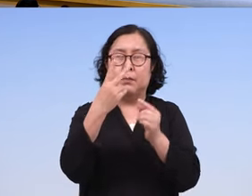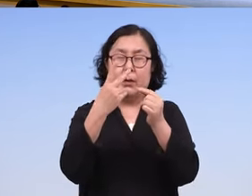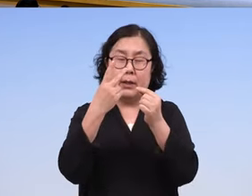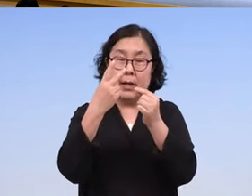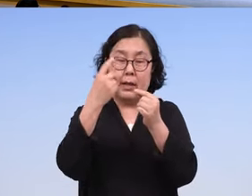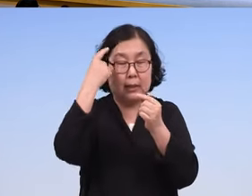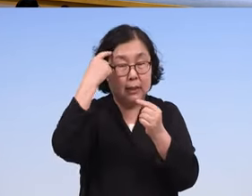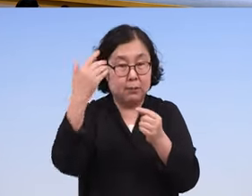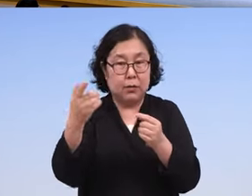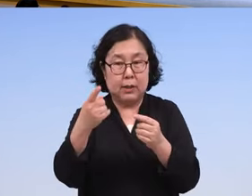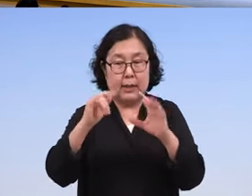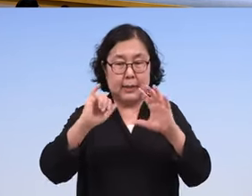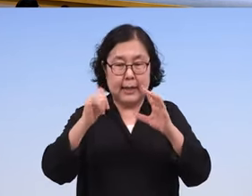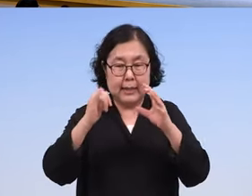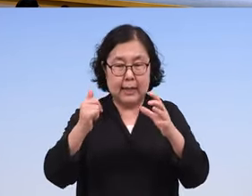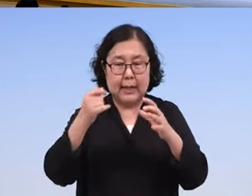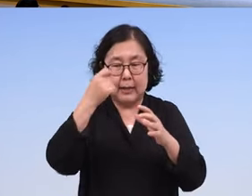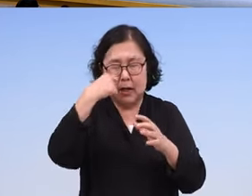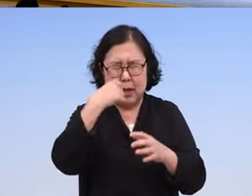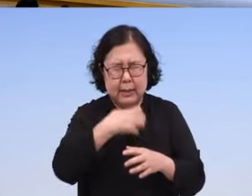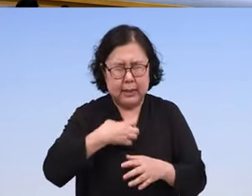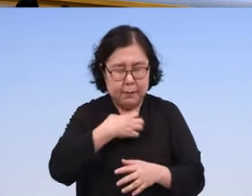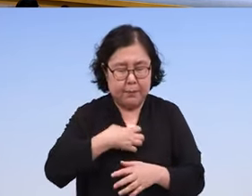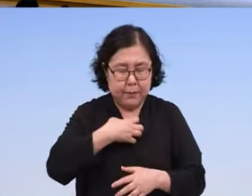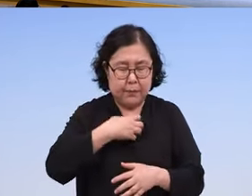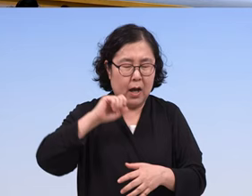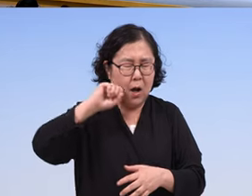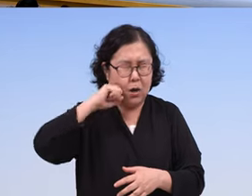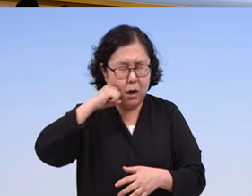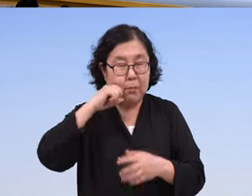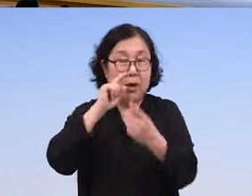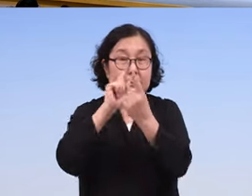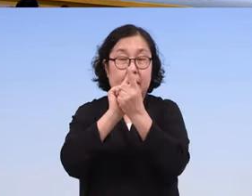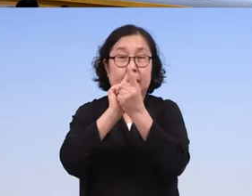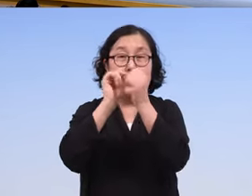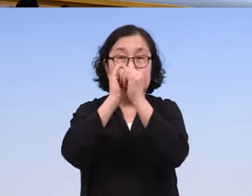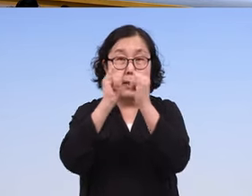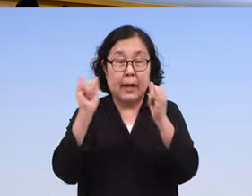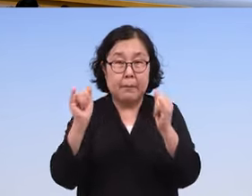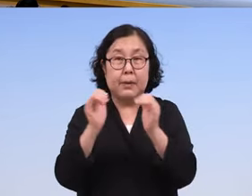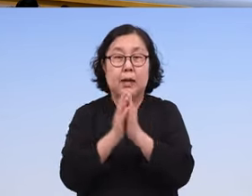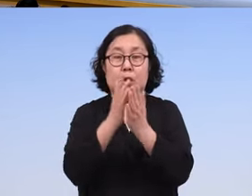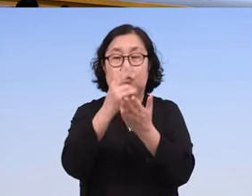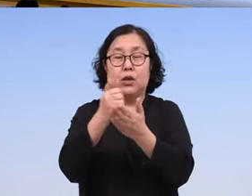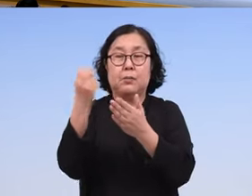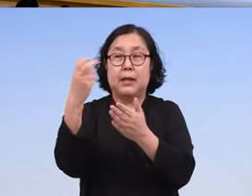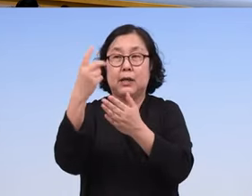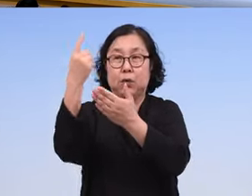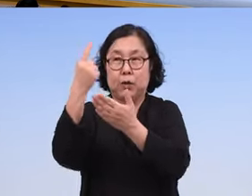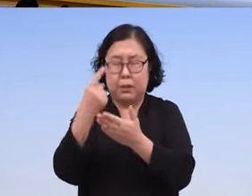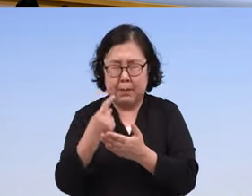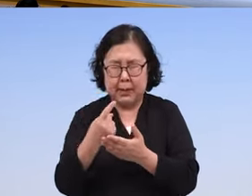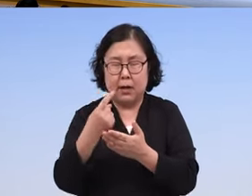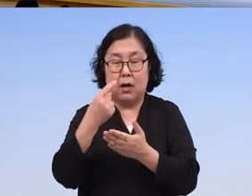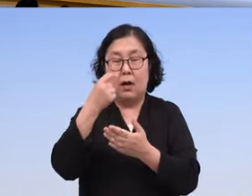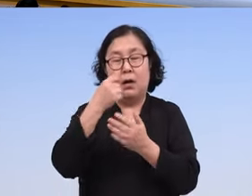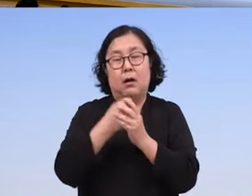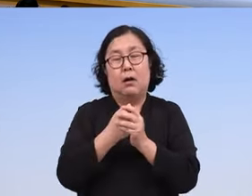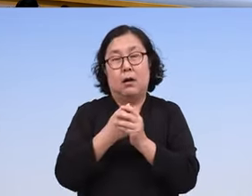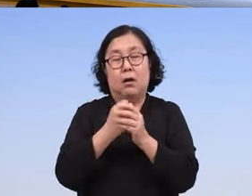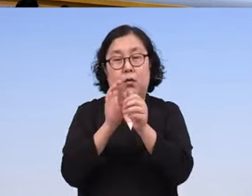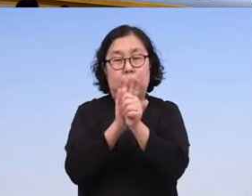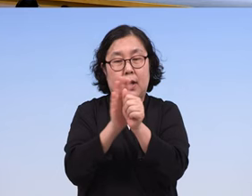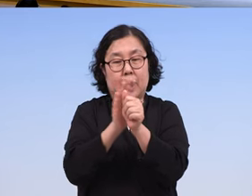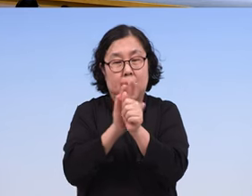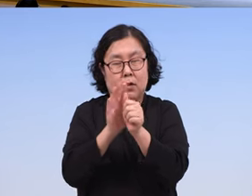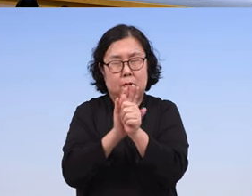52문은 이 세상에서 슬픔과 핍박을 당하는 사람들이 주님의 재림에서 위안을 받는다고 합니다.